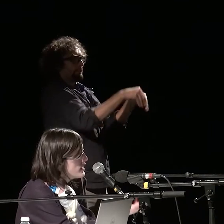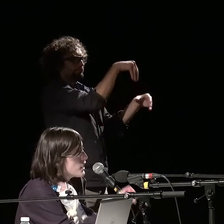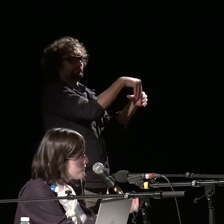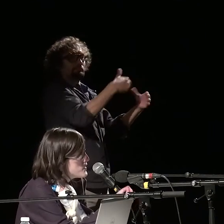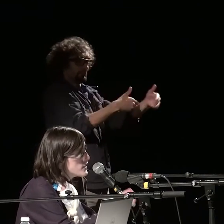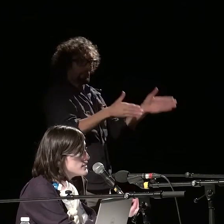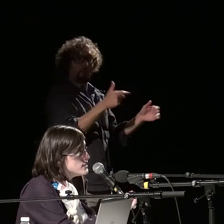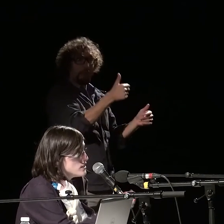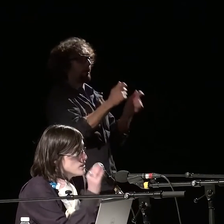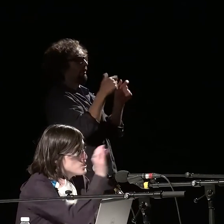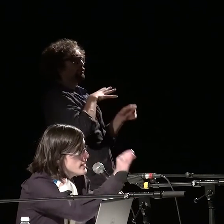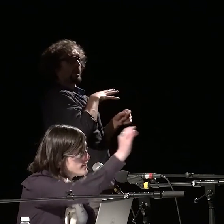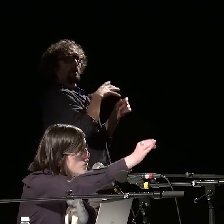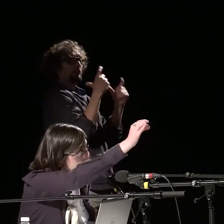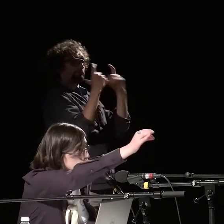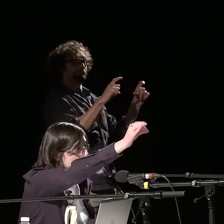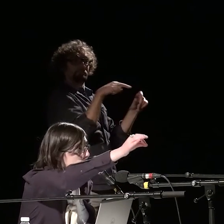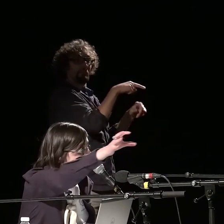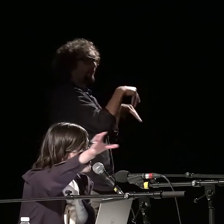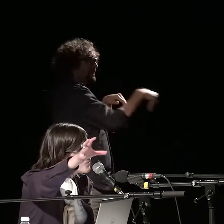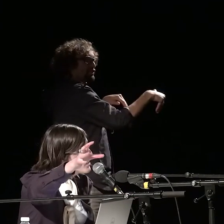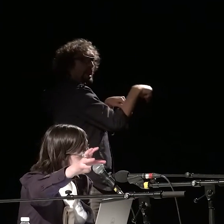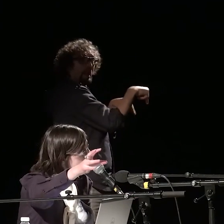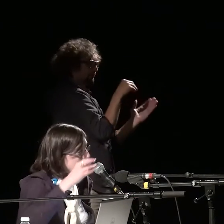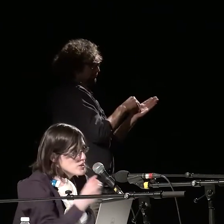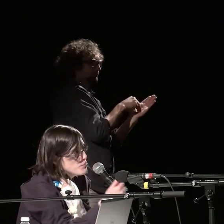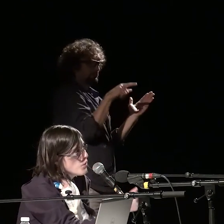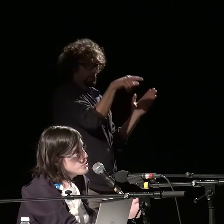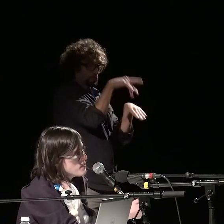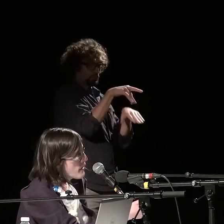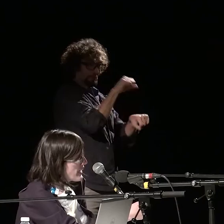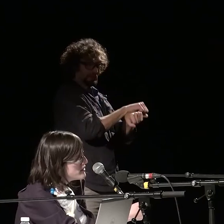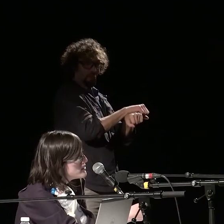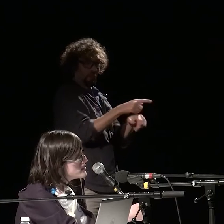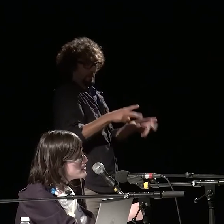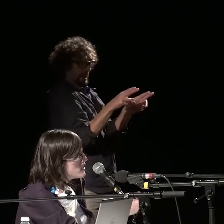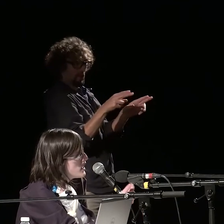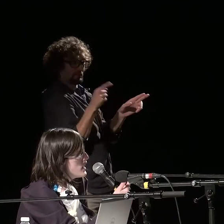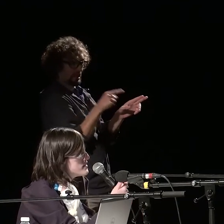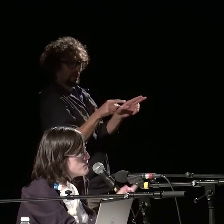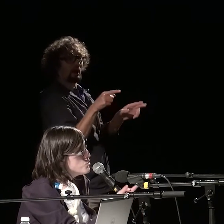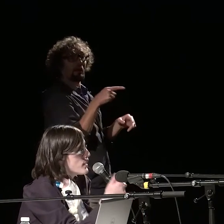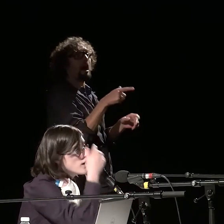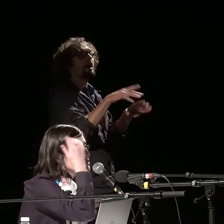judiciaire, t'as un fichier qui dit « j'ai été en prison à ce moment-là », t'es plus embauchable pareil.